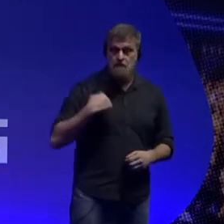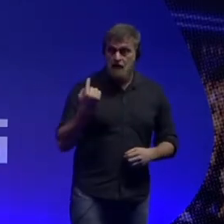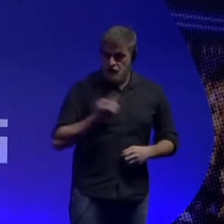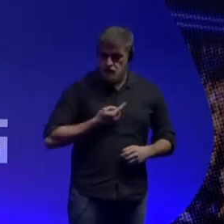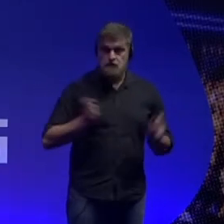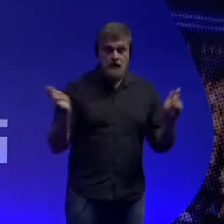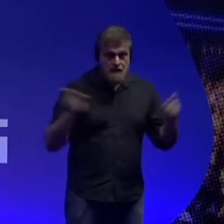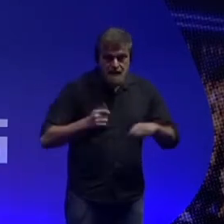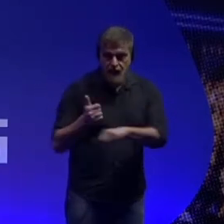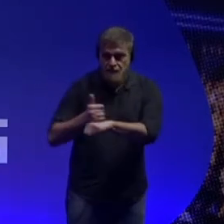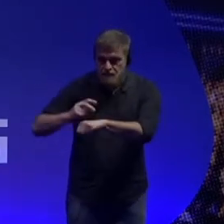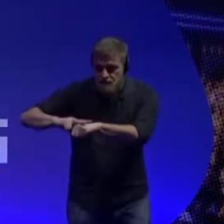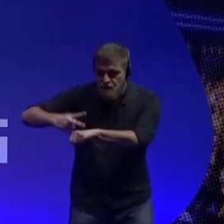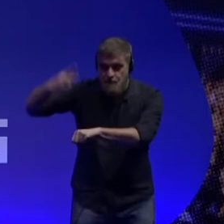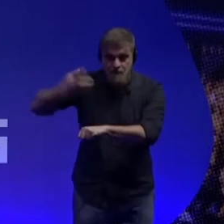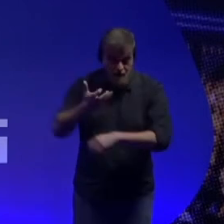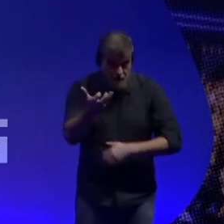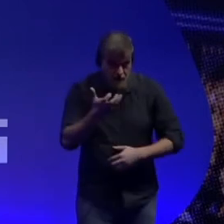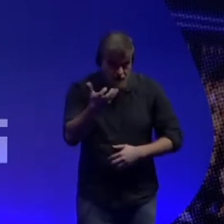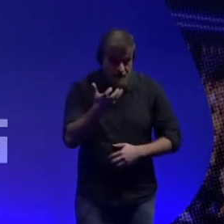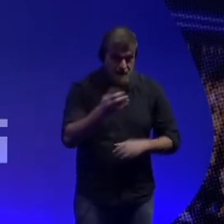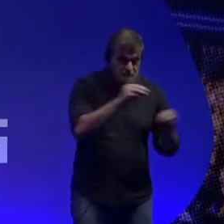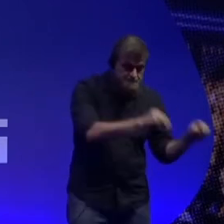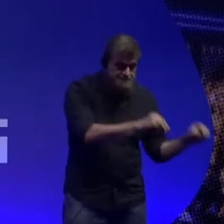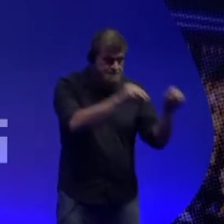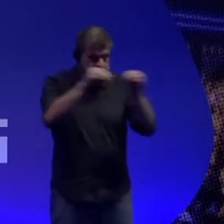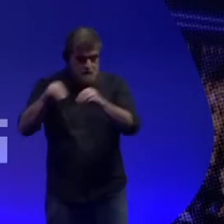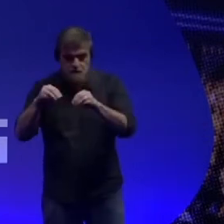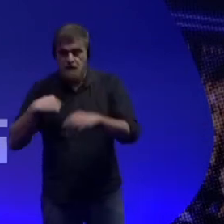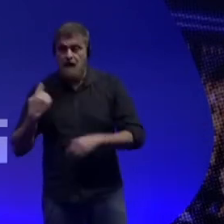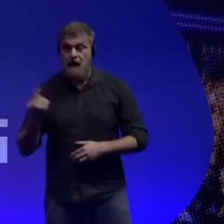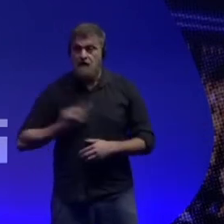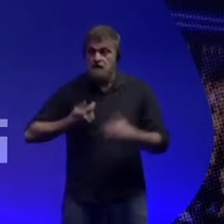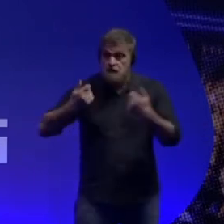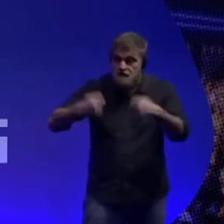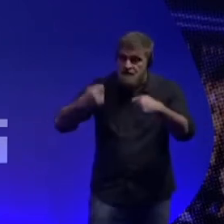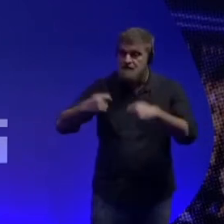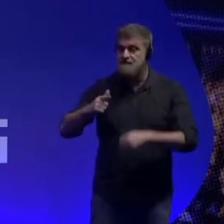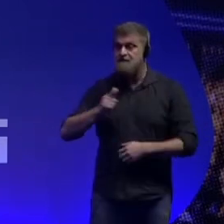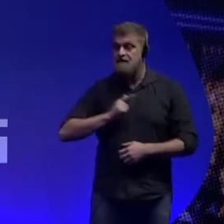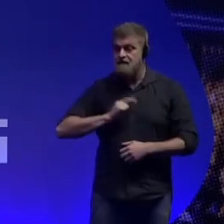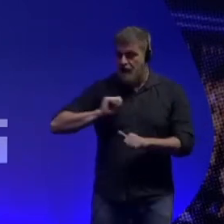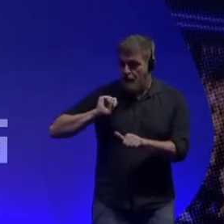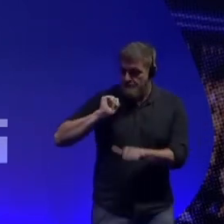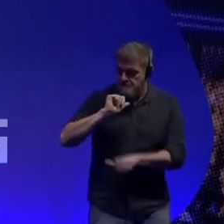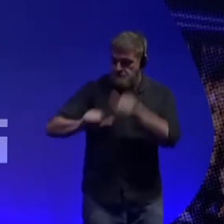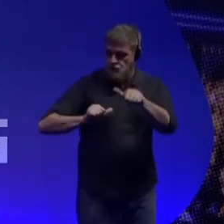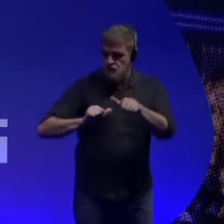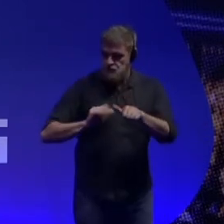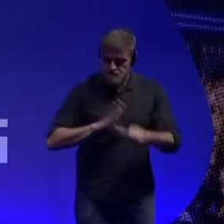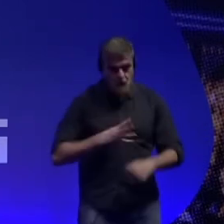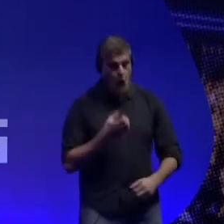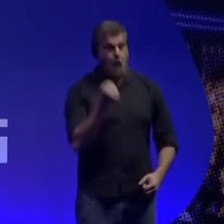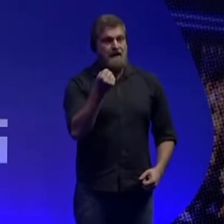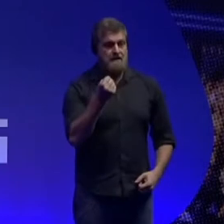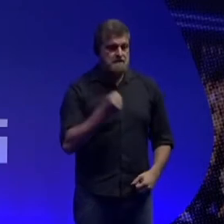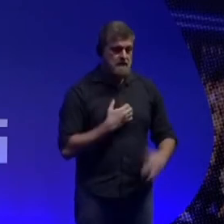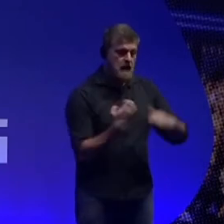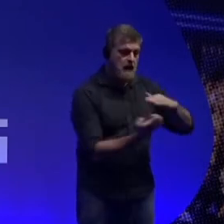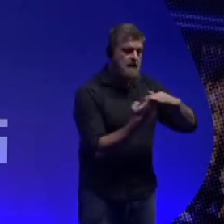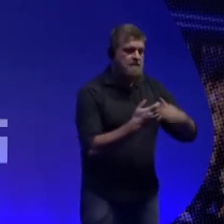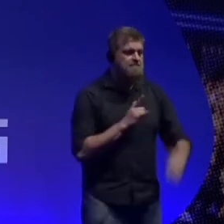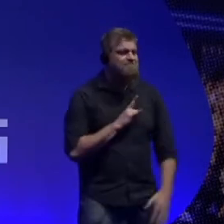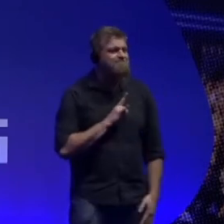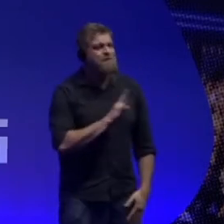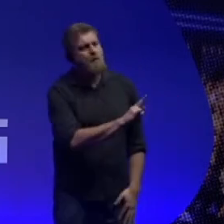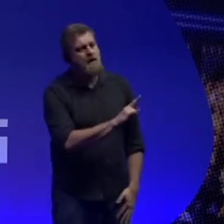que quer crescer na carreira. Às vezes, parte do nosso crescimento ele vai vir em uma mudança. E às vezes a gente ama a empresa que a gente está, a gente ama a